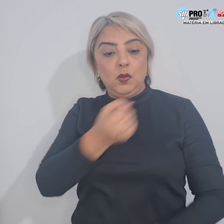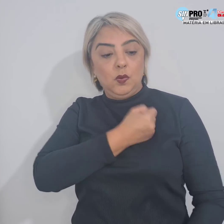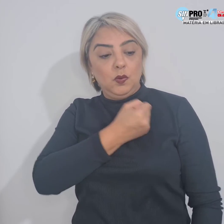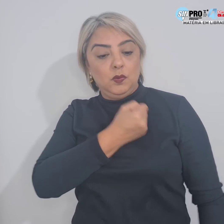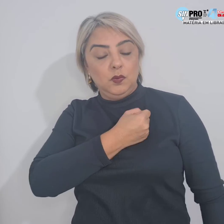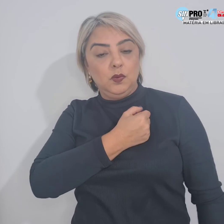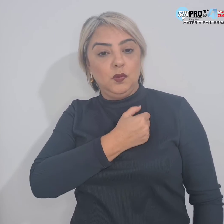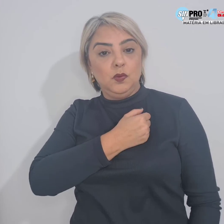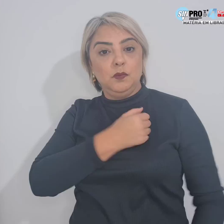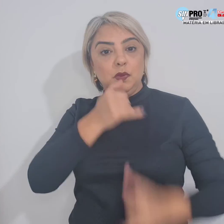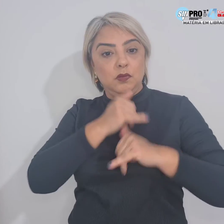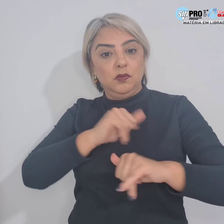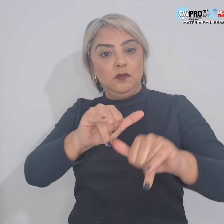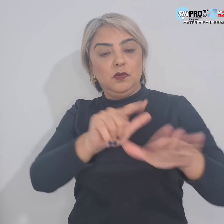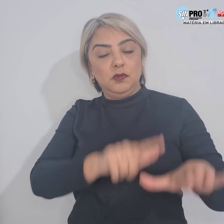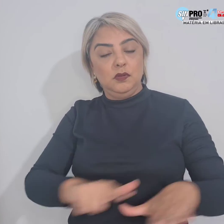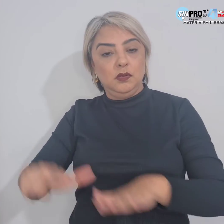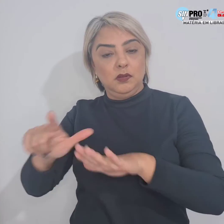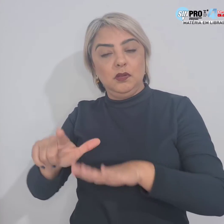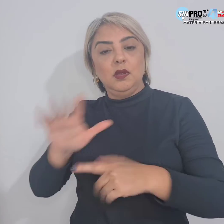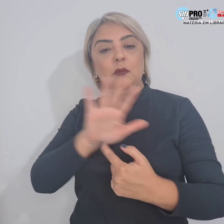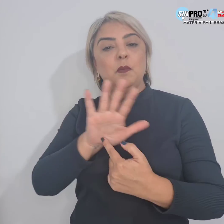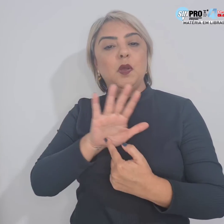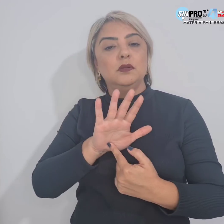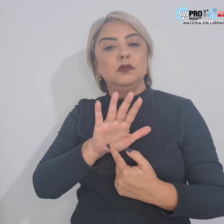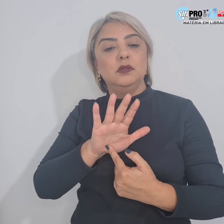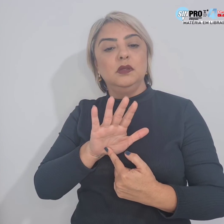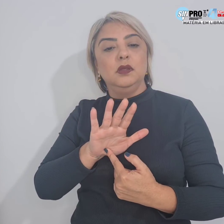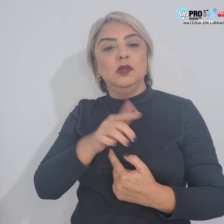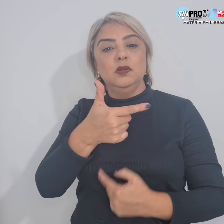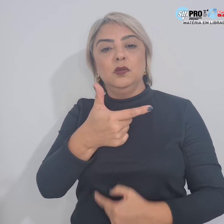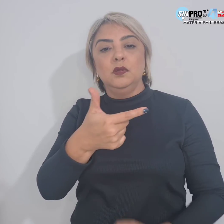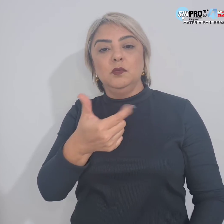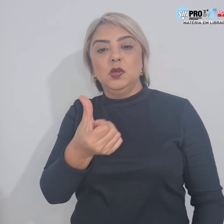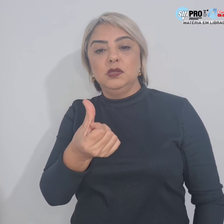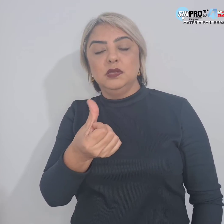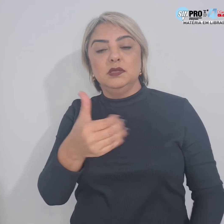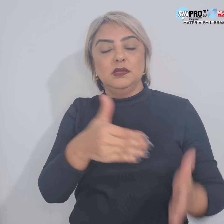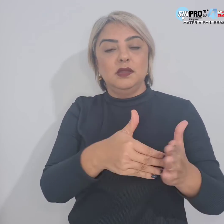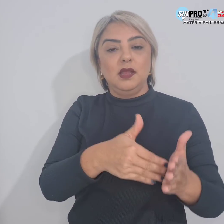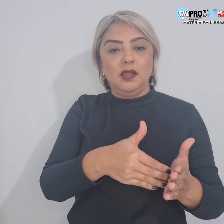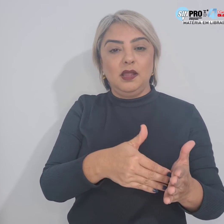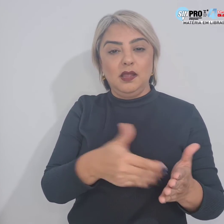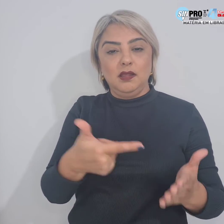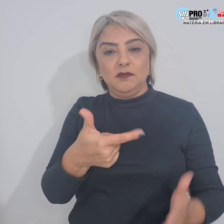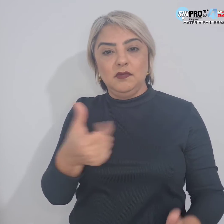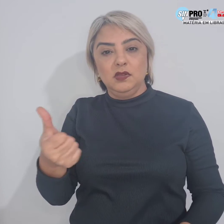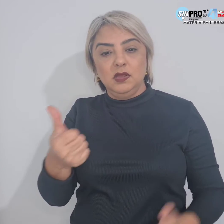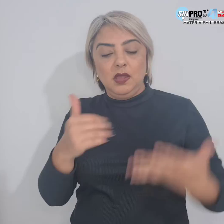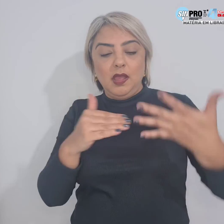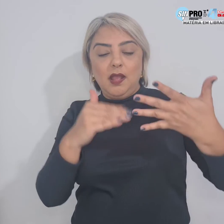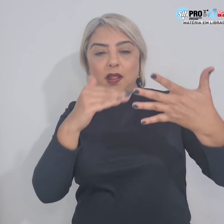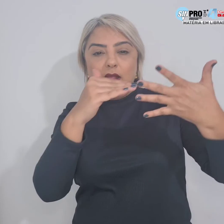Dados divulgada na semana passada mostra que, de 2016 para cá, a classe média perdeu